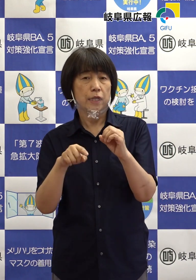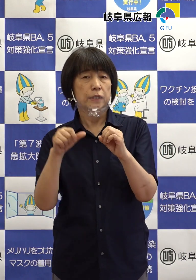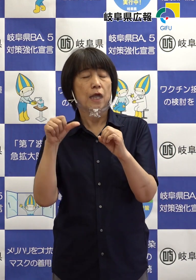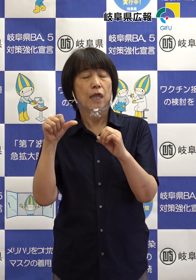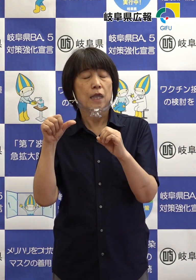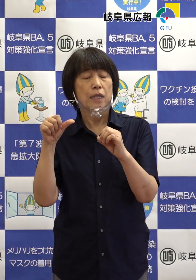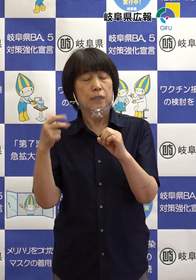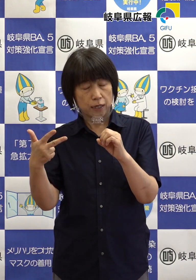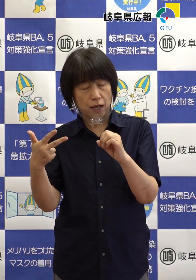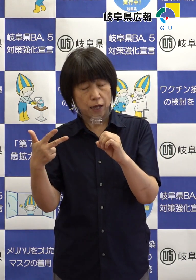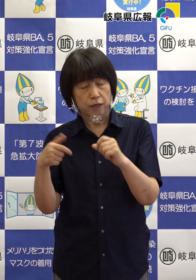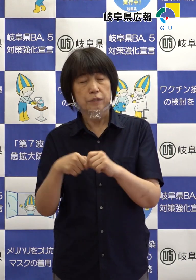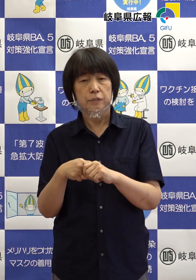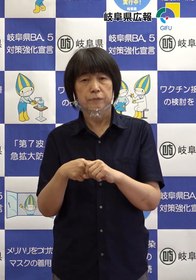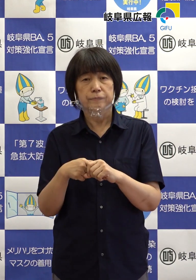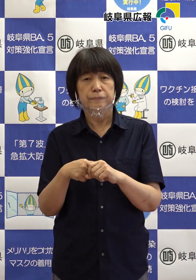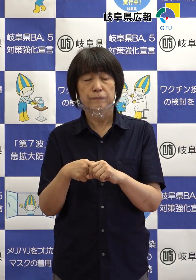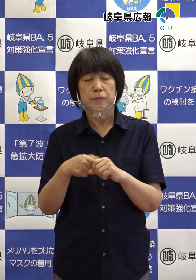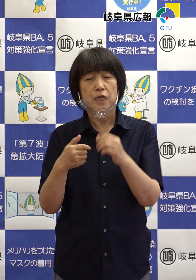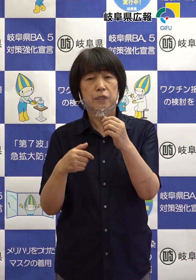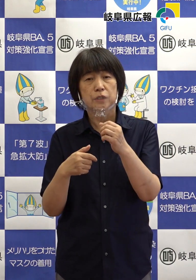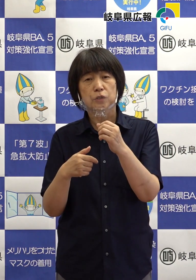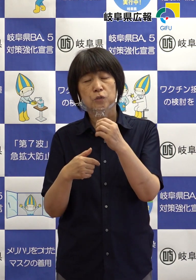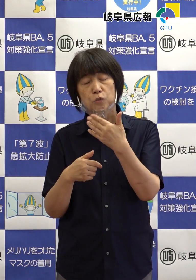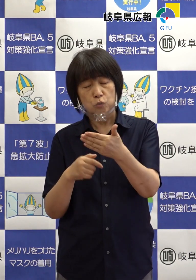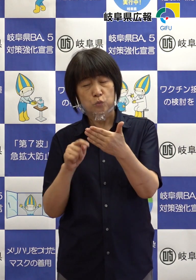クラスターq 10